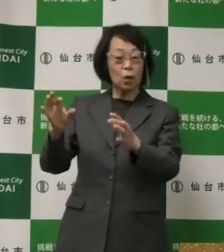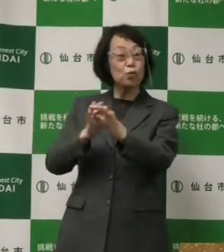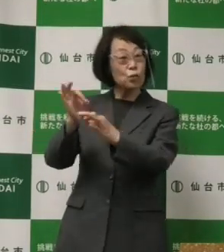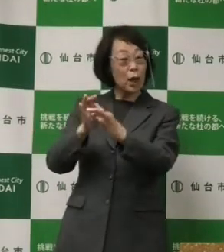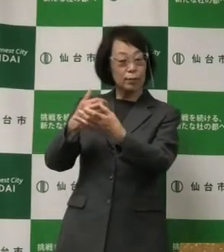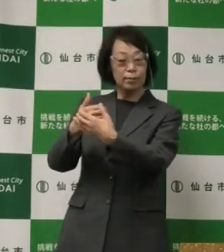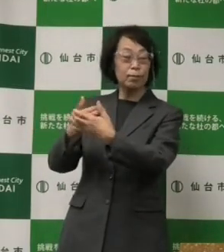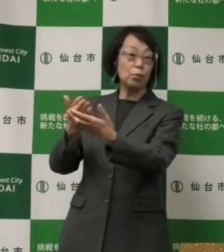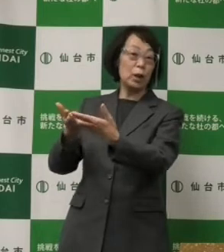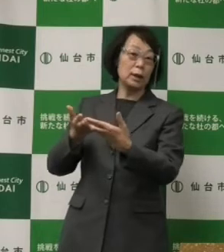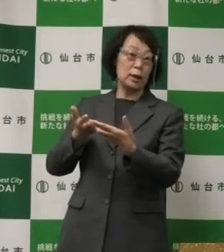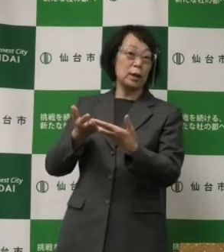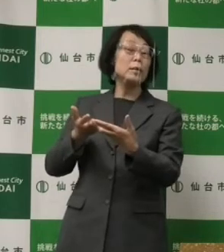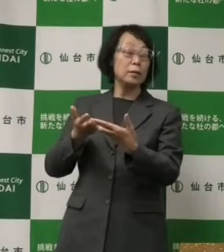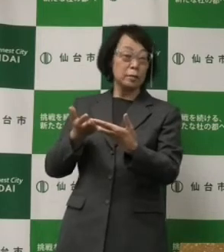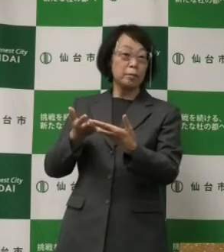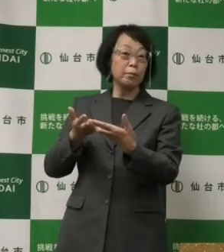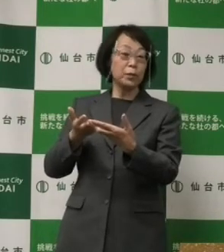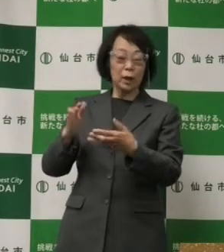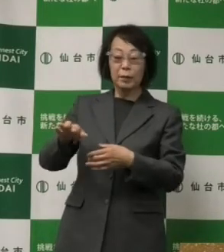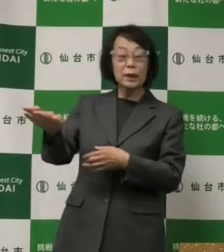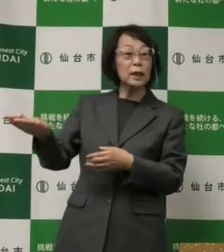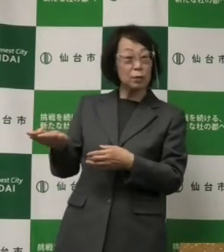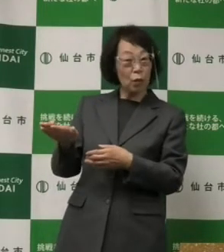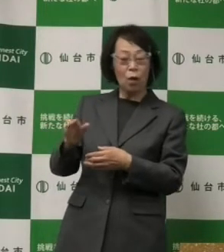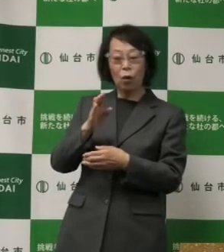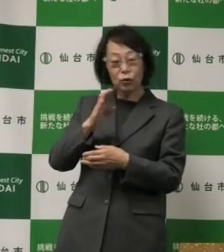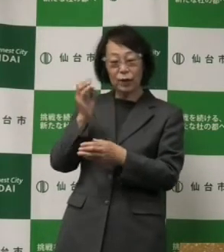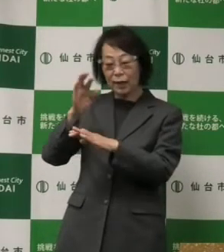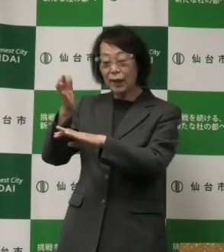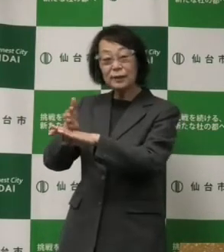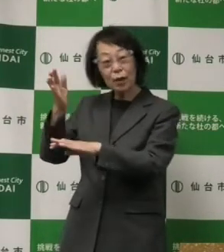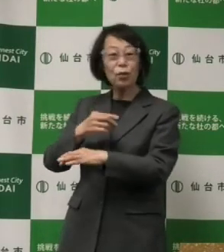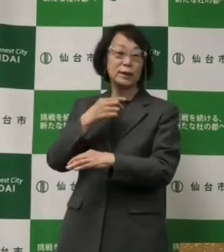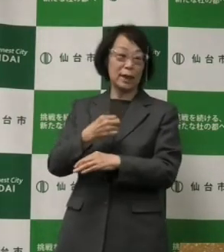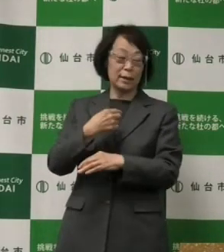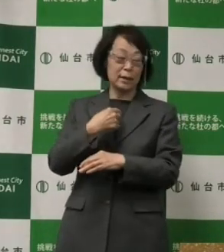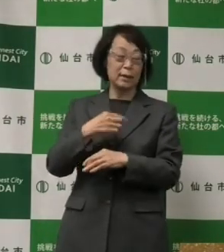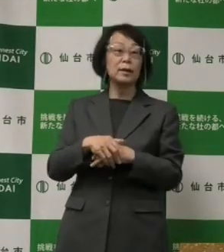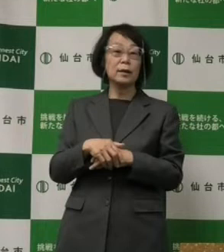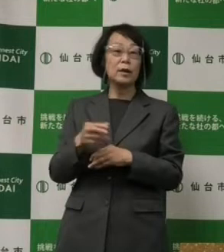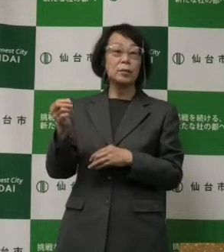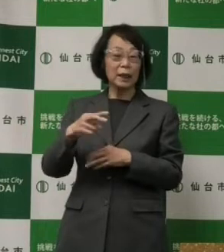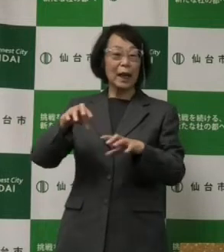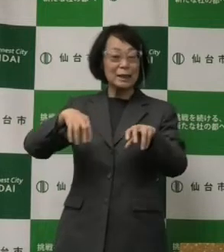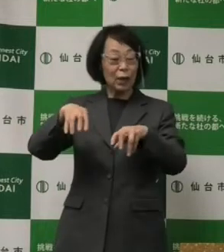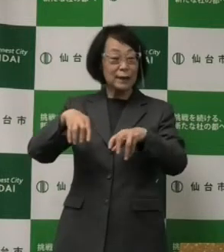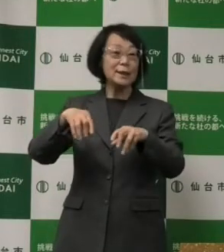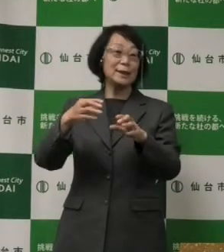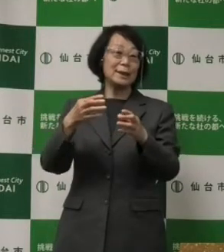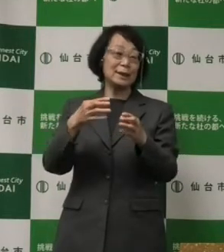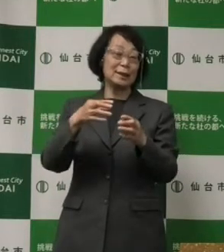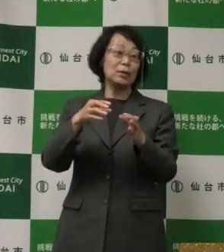随分手助けしていただいているところですけれども、その皆さんたちにも本当に感謝をしたいと思います。それからお忙しい日程を割い